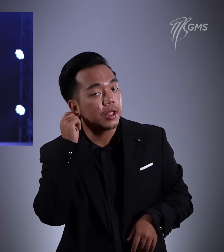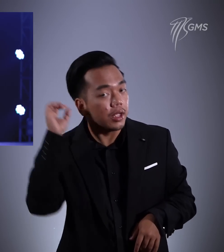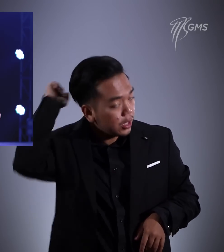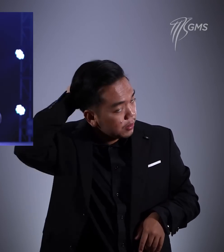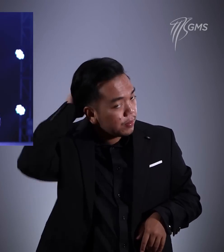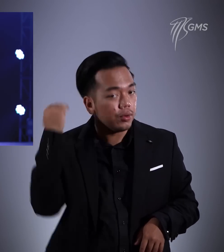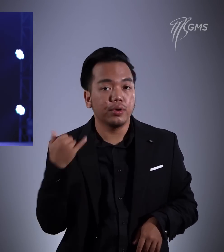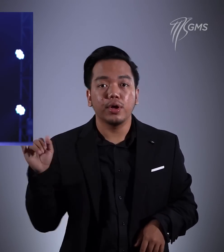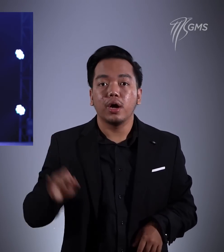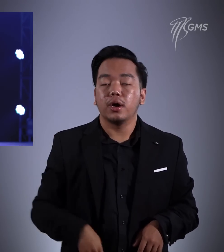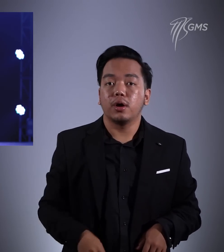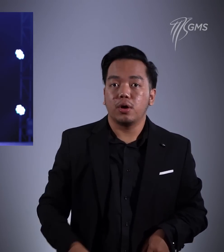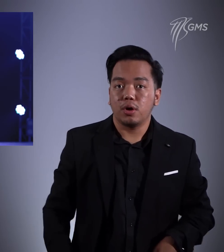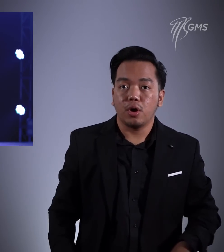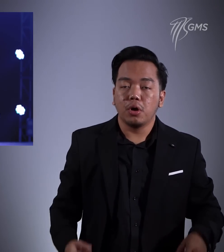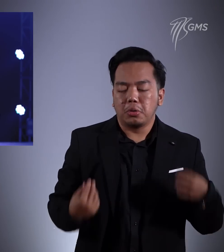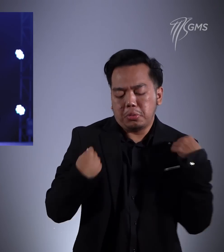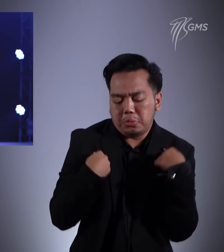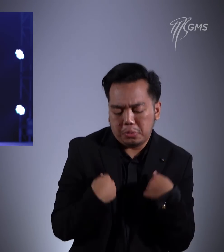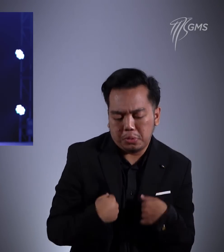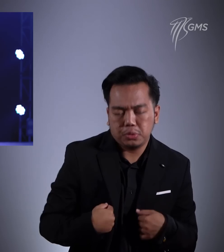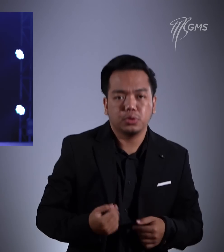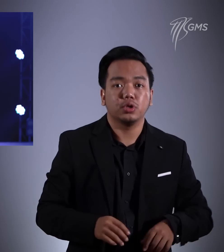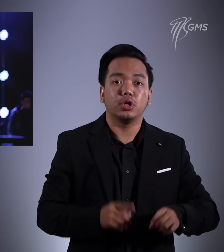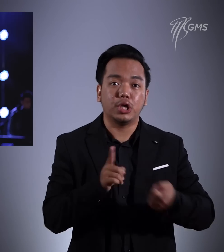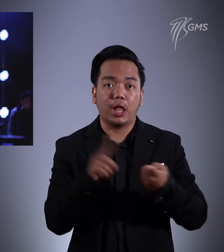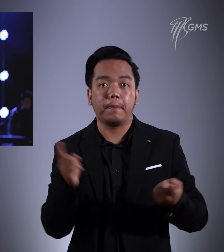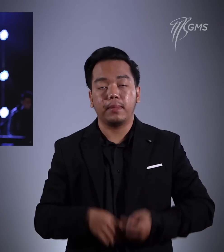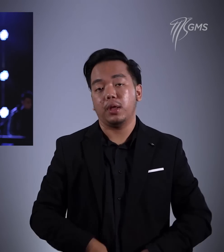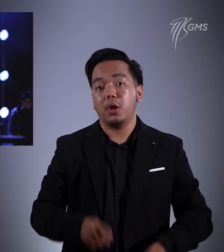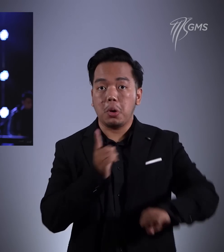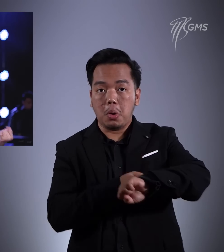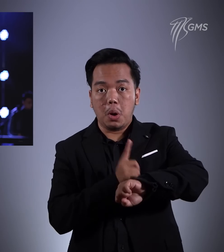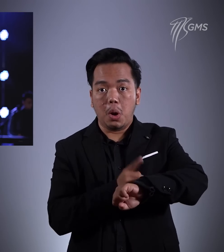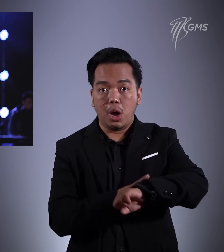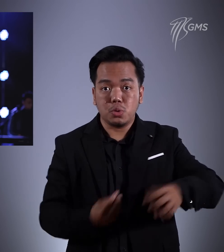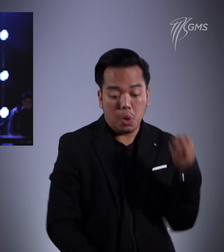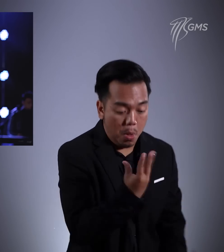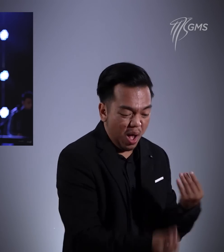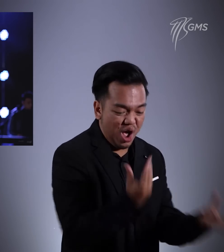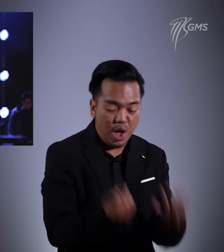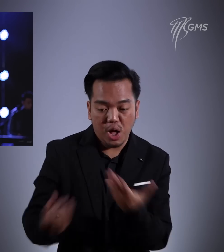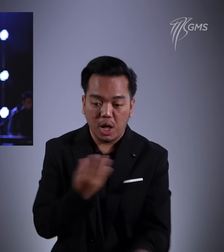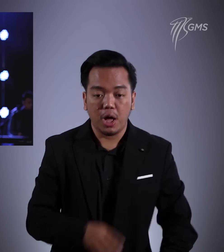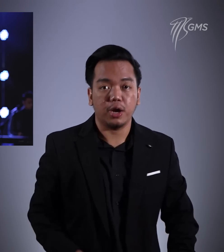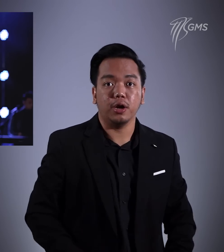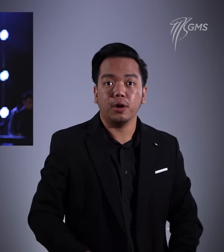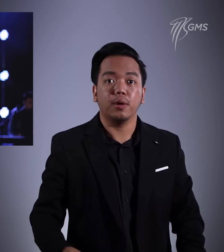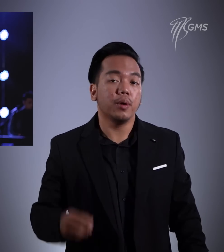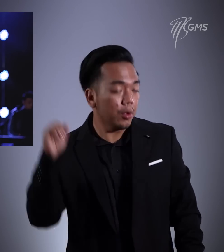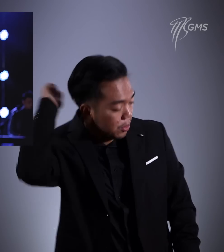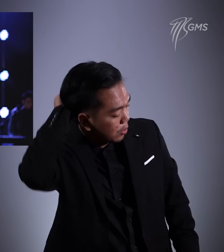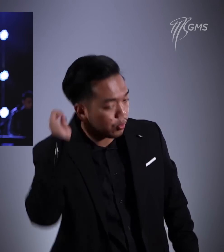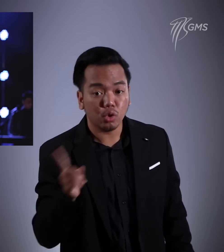Demi melindungi putra-putrinya. Mungkin lagi kebakaran, tiba-tiba seorang mama bisa gendong bayinya dan berlari cepat seperti